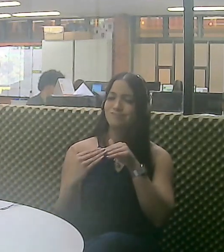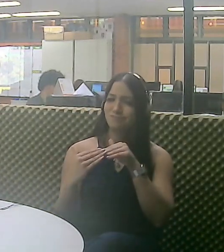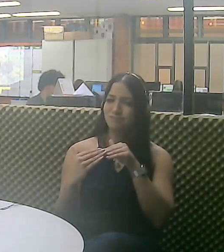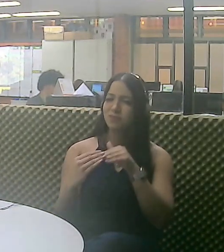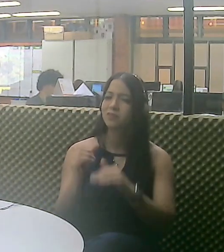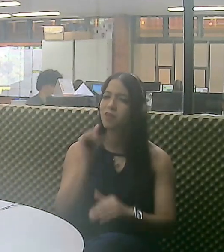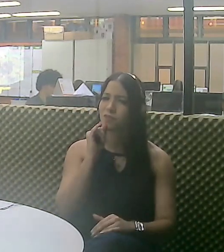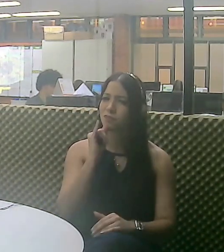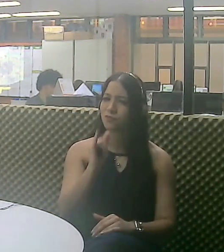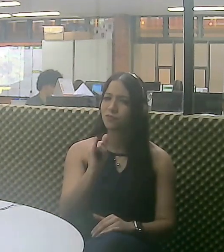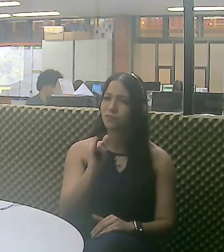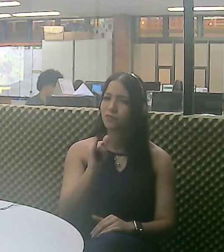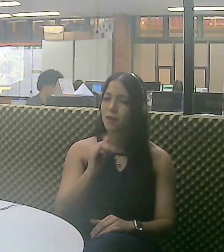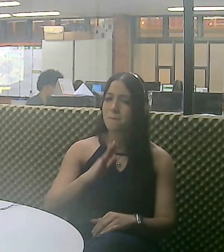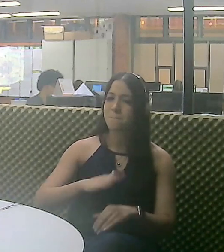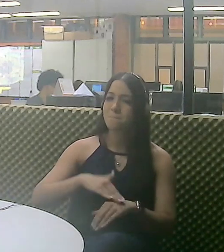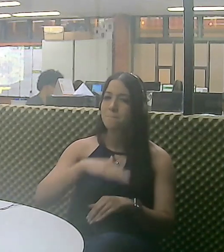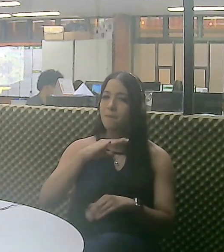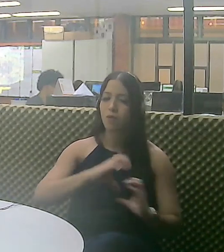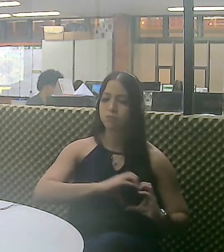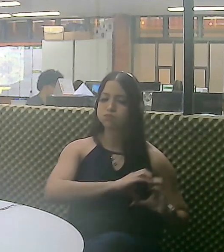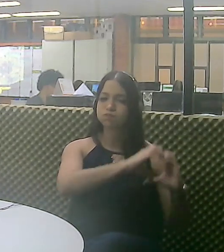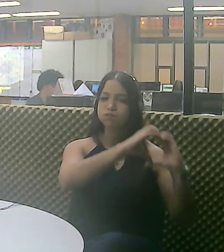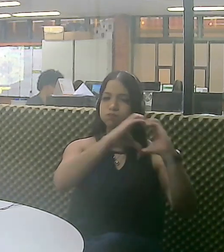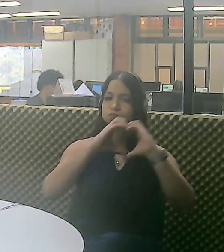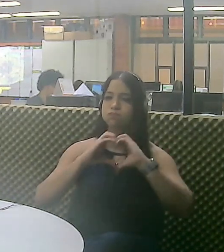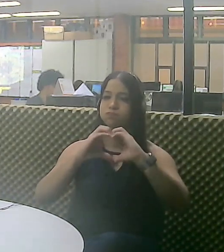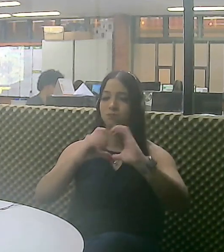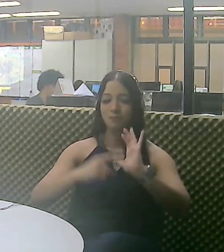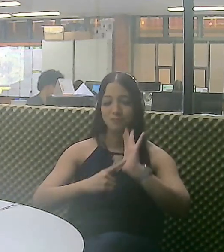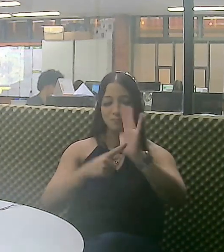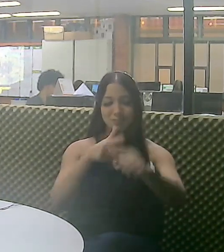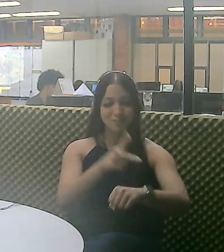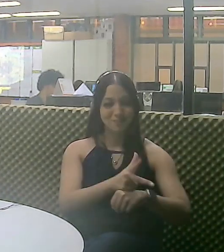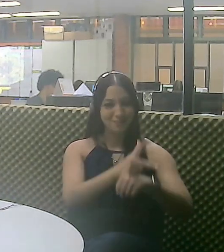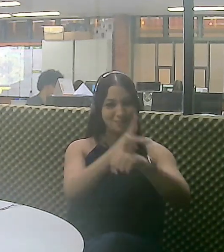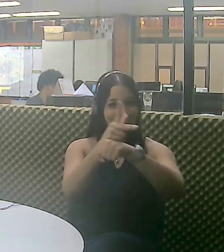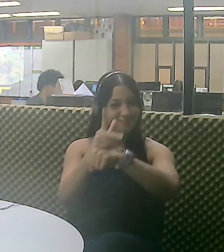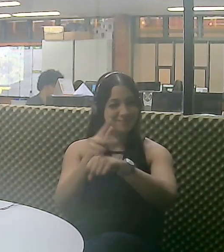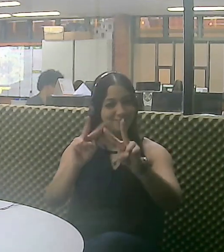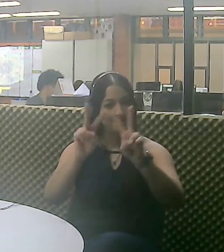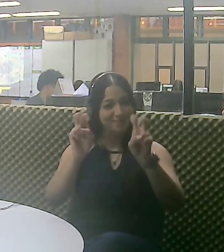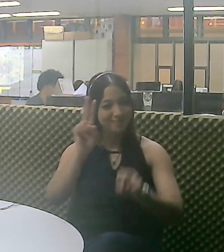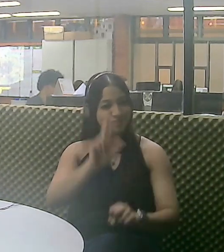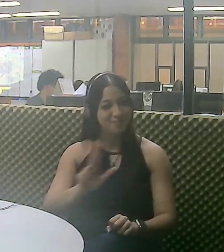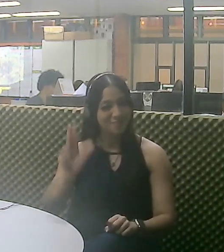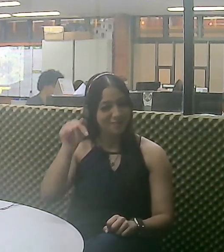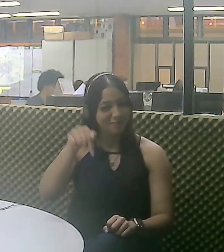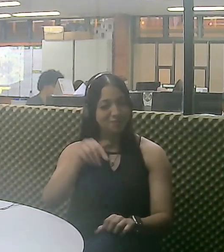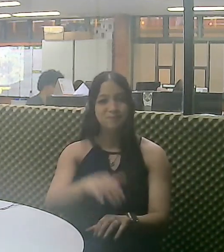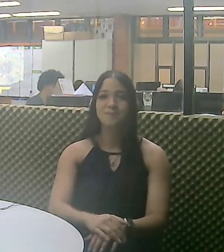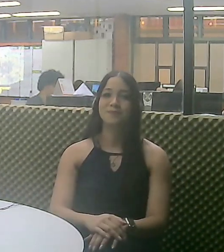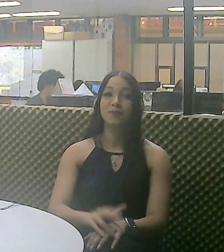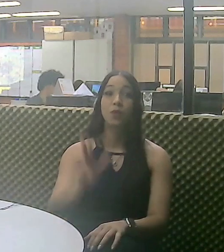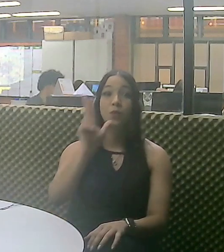e se eu te falar que maior ainda é o nosso coração vou te mostrar um vídeo que a gente tem sobre Uberlândia